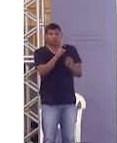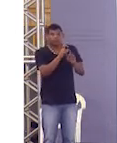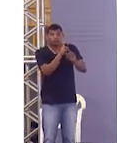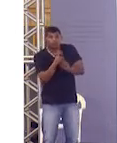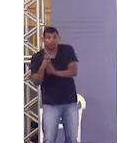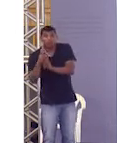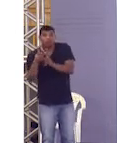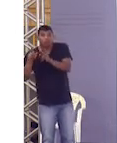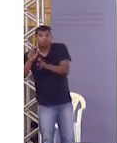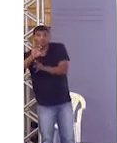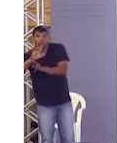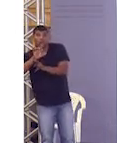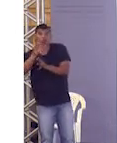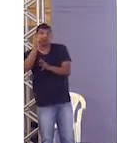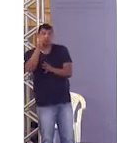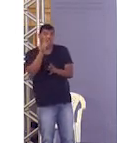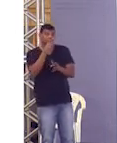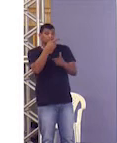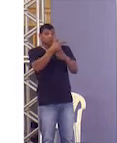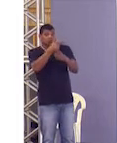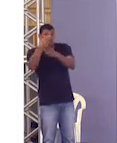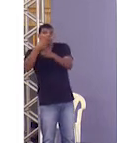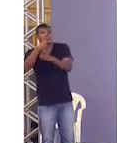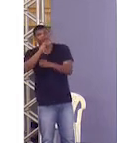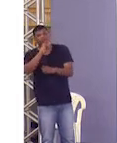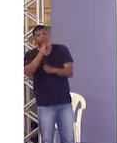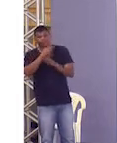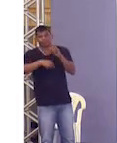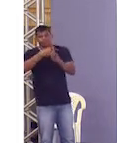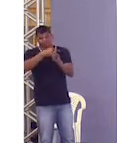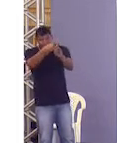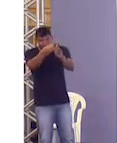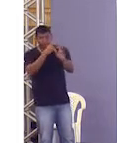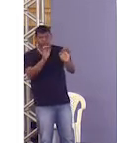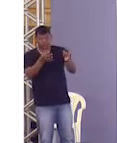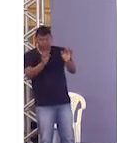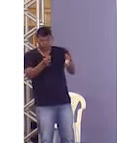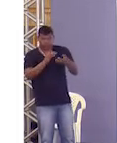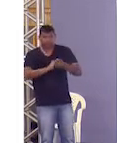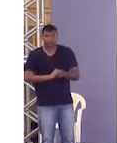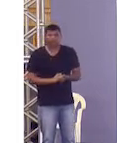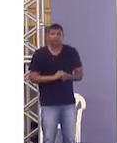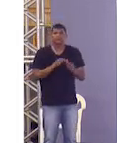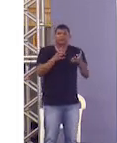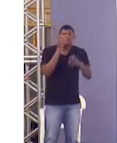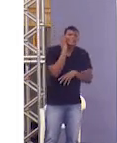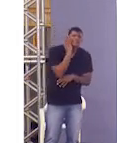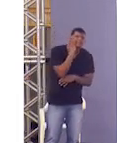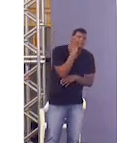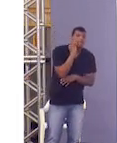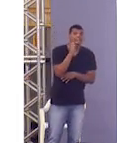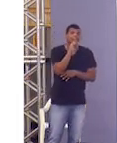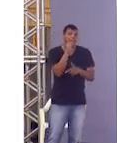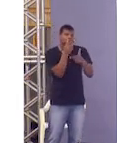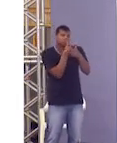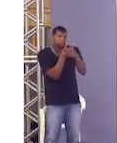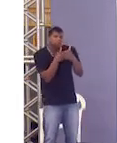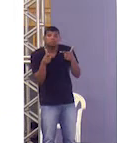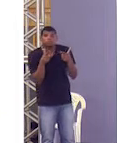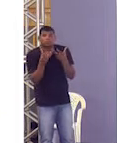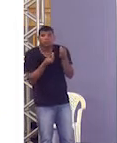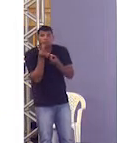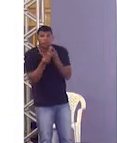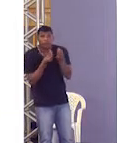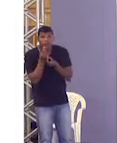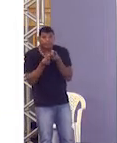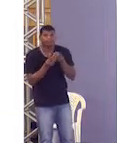divisão, pessoal? Se for uma divisão, como é o caso da propriedade 4, repete a base